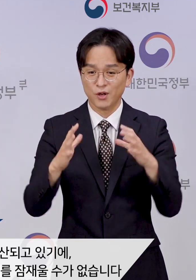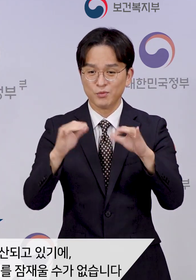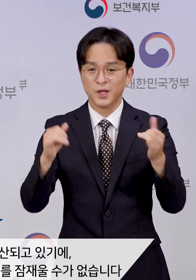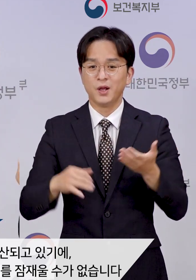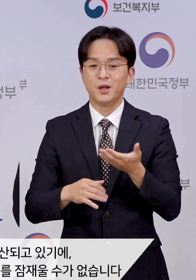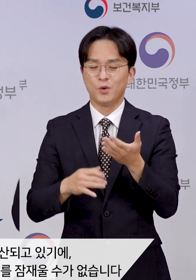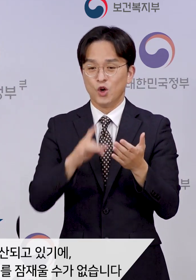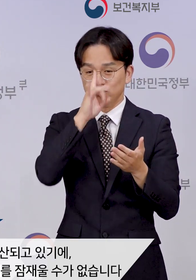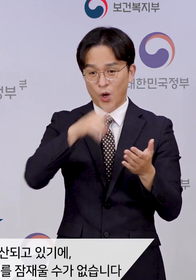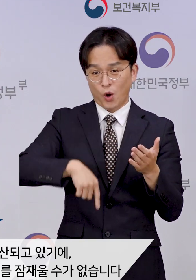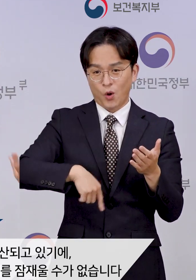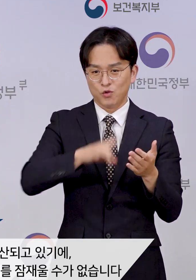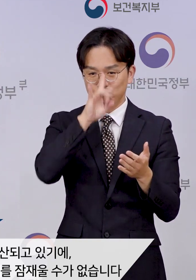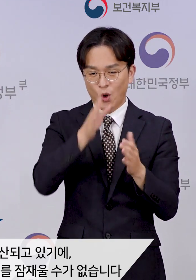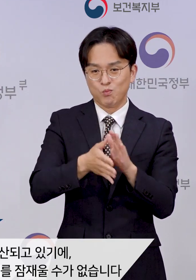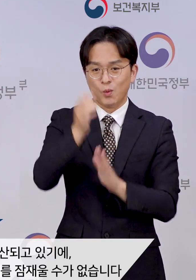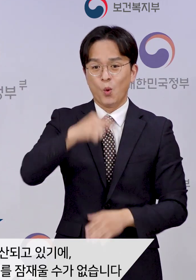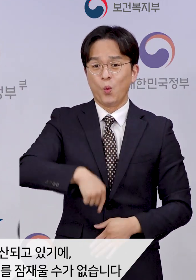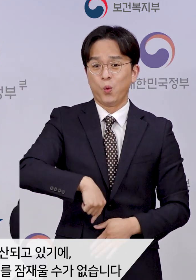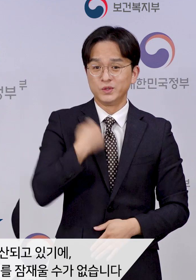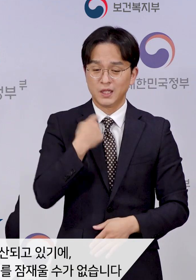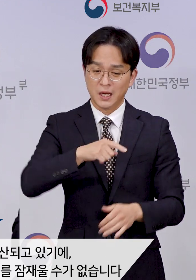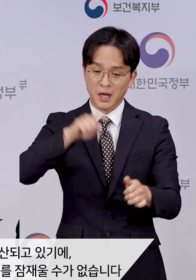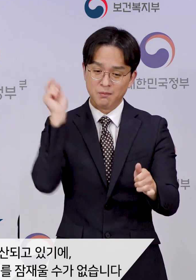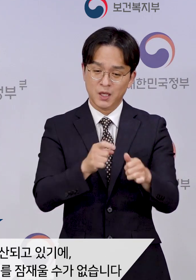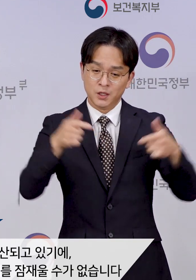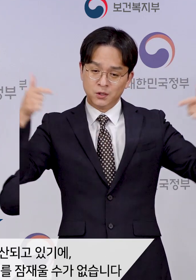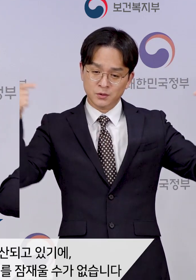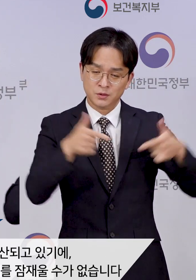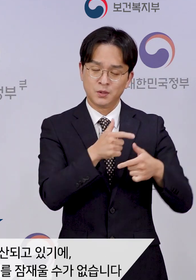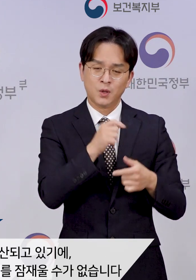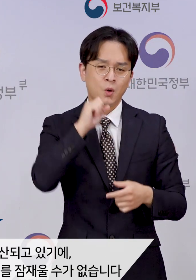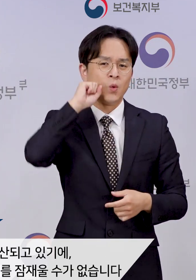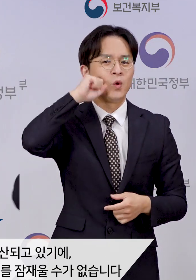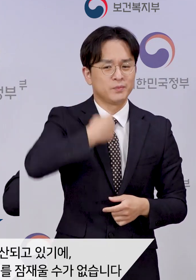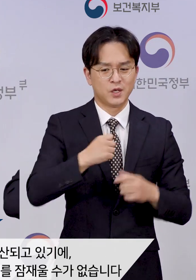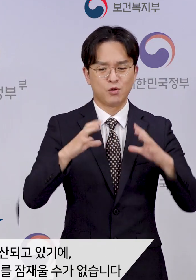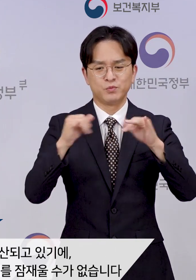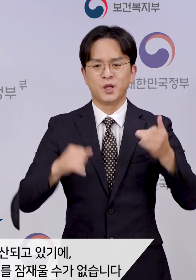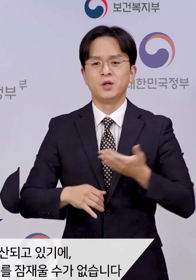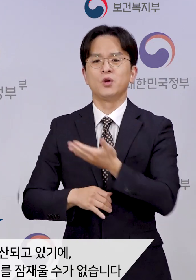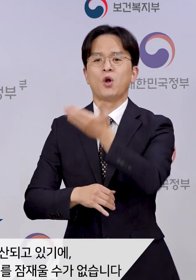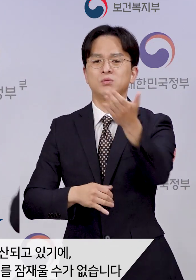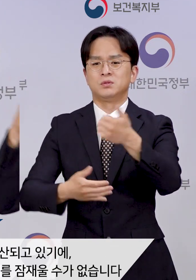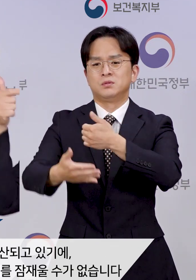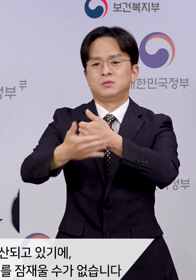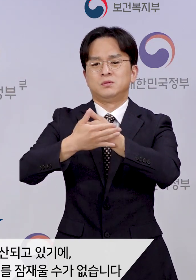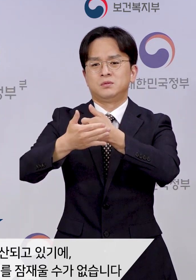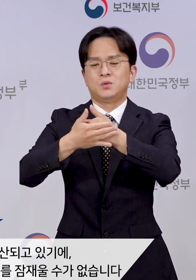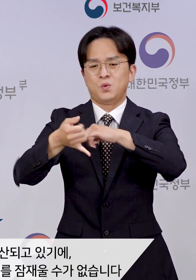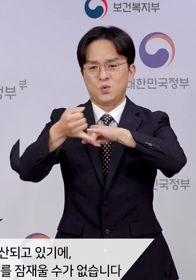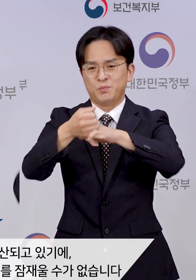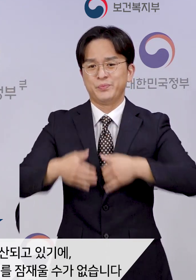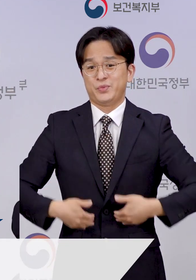국민 여러분의 생활 속의 참여와 협력 없이는 감염 확산세를 잠재울 수가 없습니다.